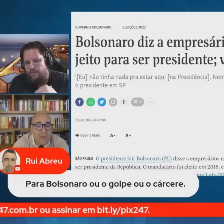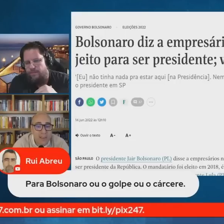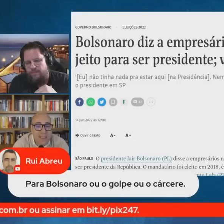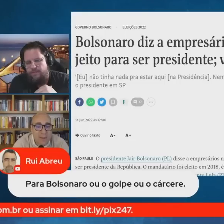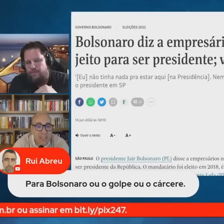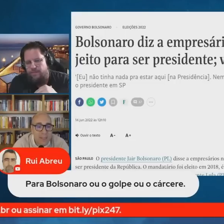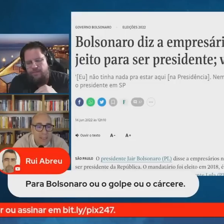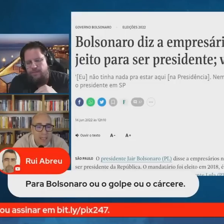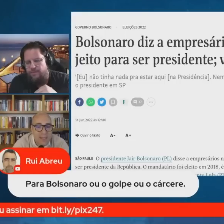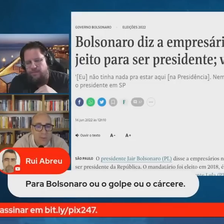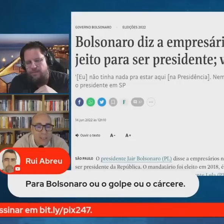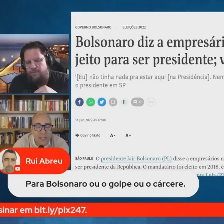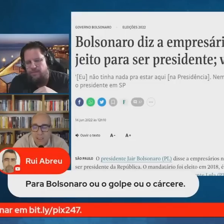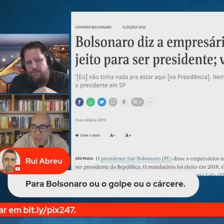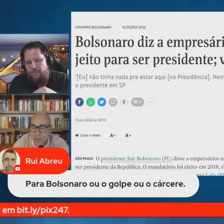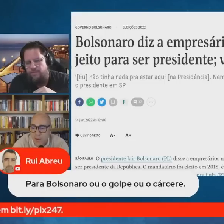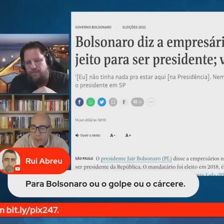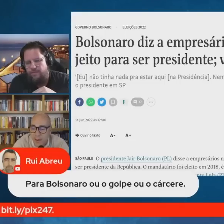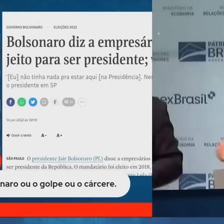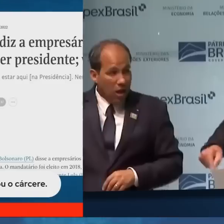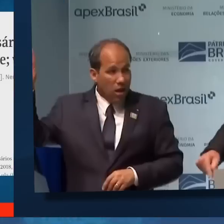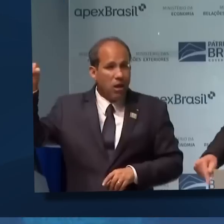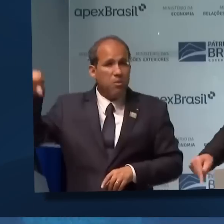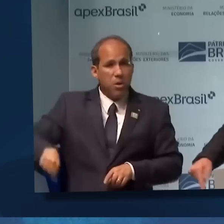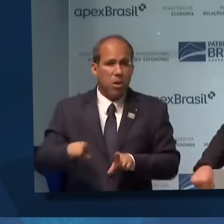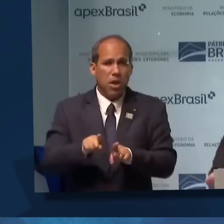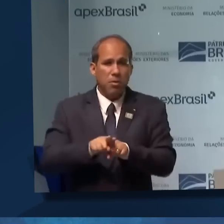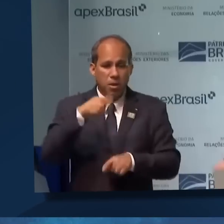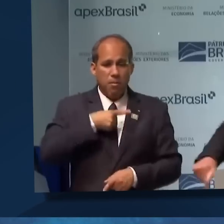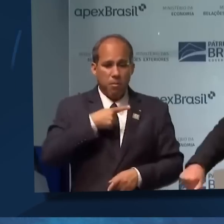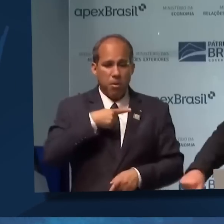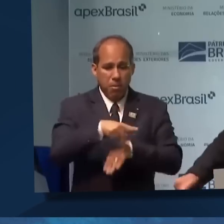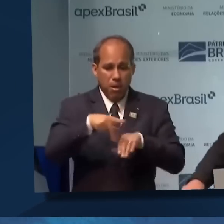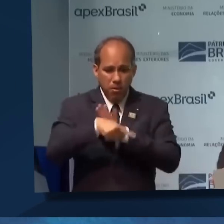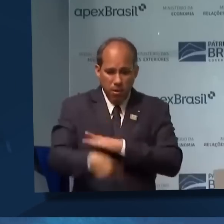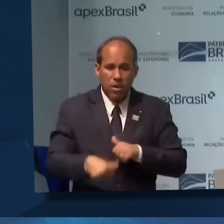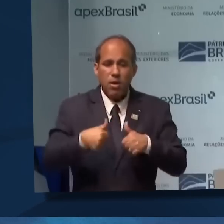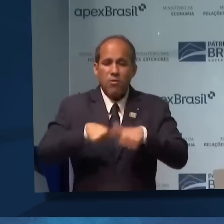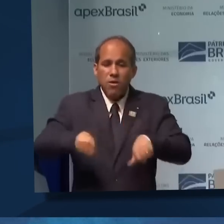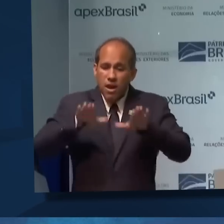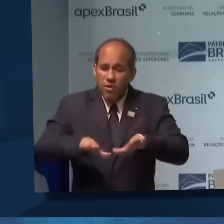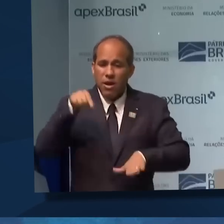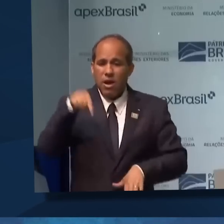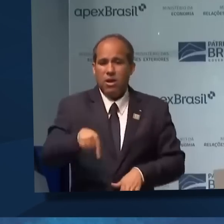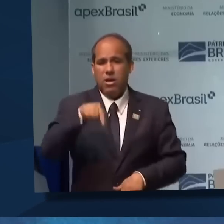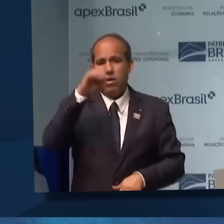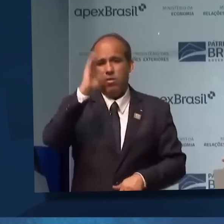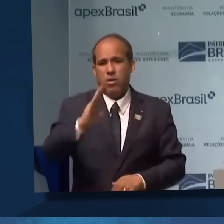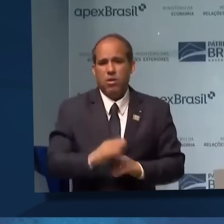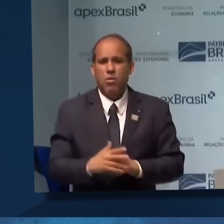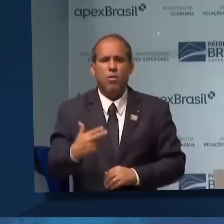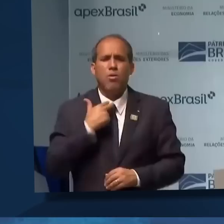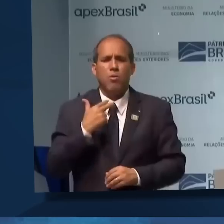nem levo jeito, nasci para ser militar, diz o presidente em São Paulo. Eu, nosso país é esse daqui. Temos que ficar aqui nesse país. E não